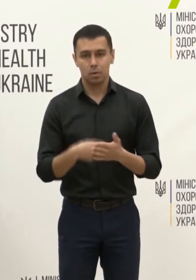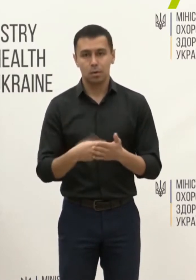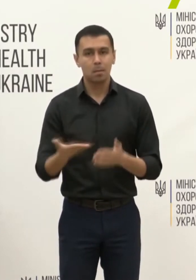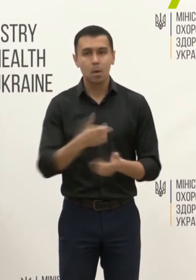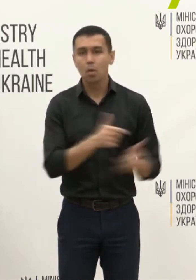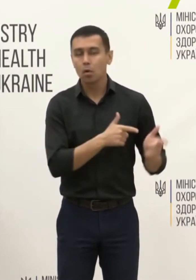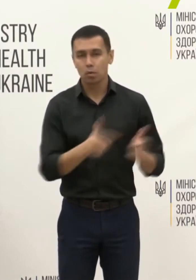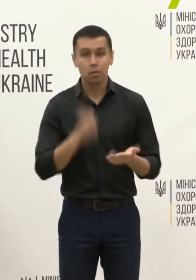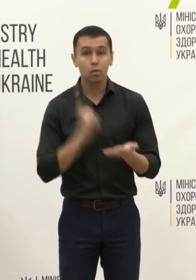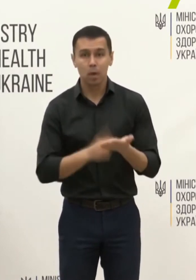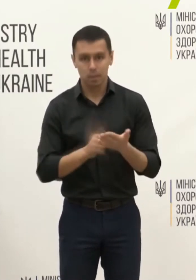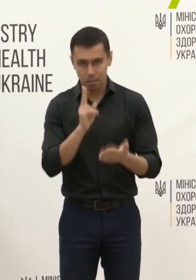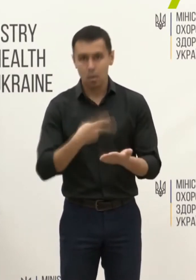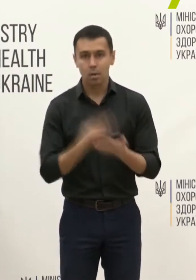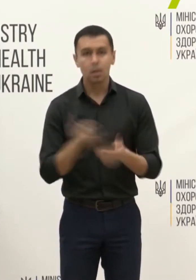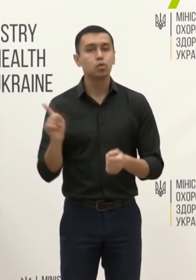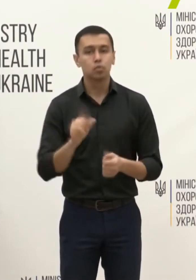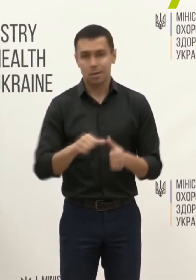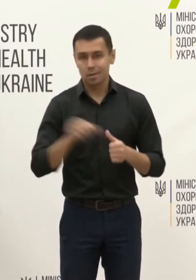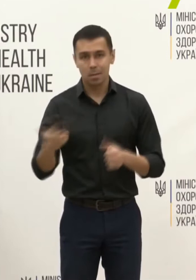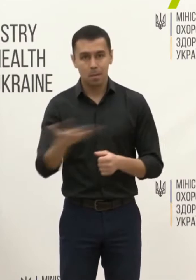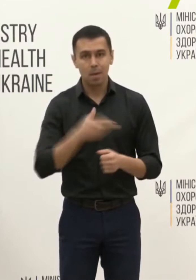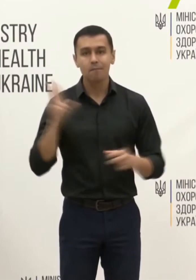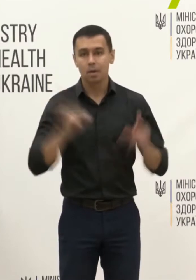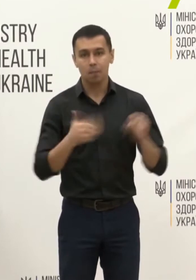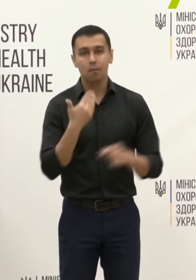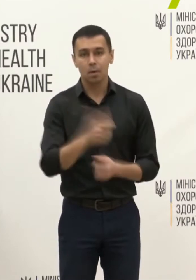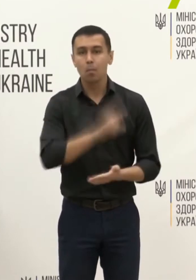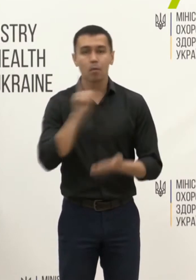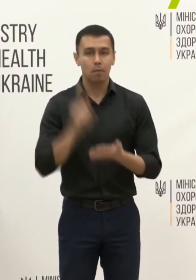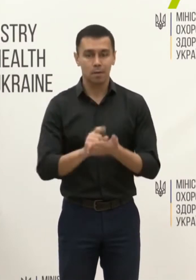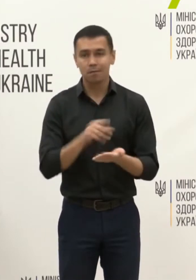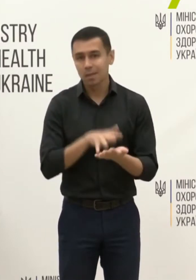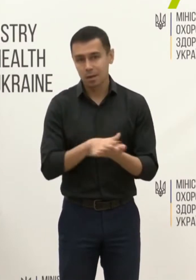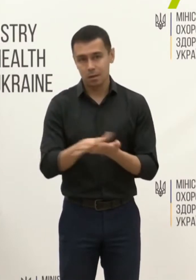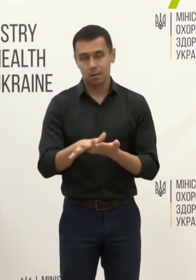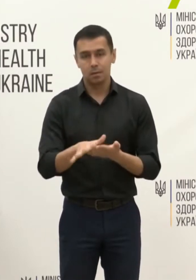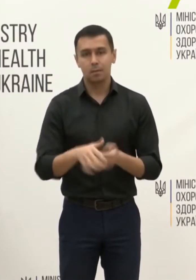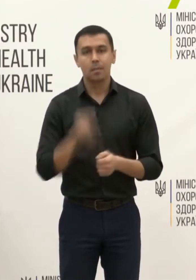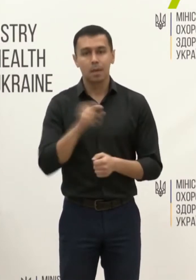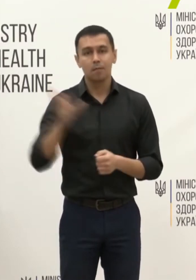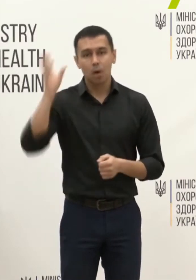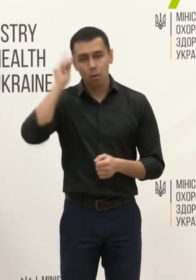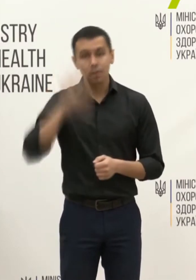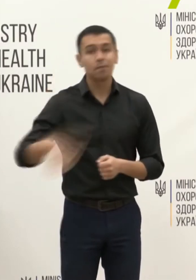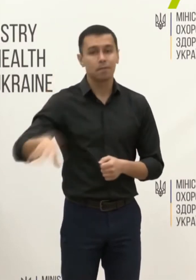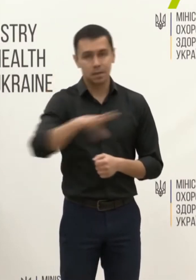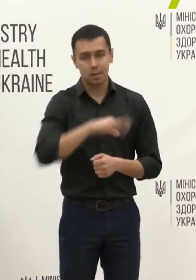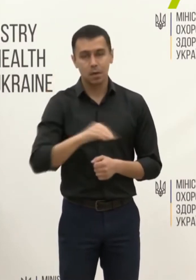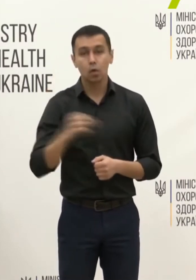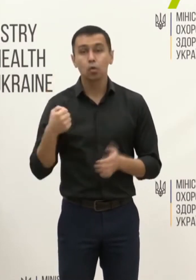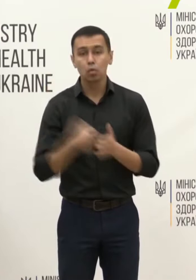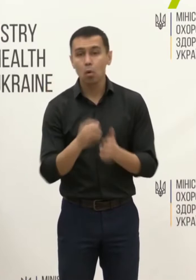Ми готові довести і показати, на що саме, ми вважаємо, вона повинна витрачатися. Там враховано все